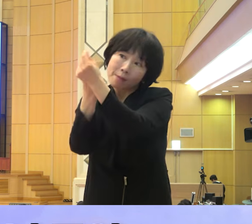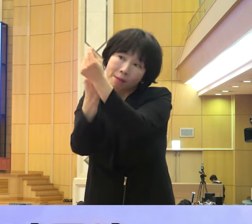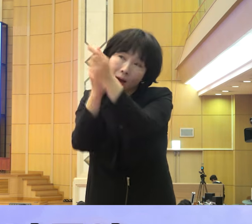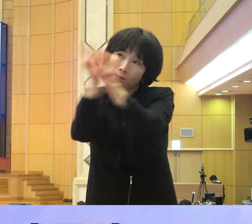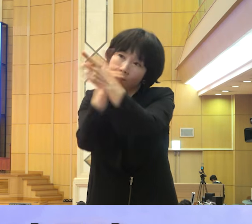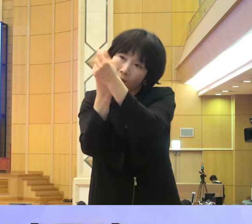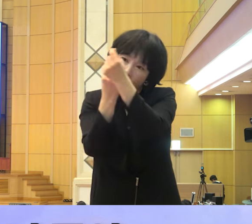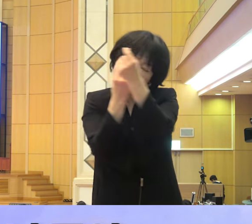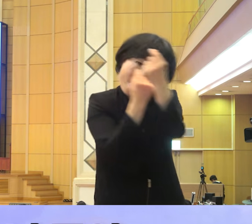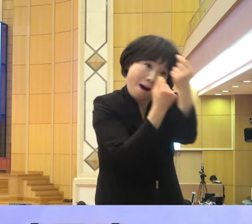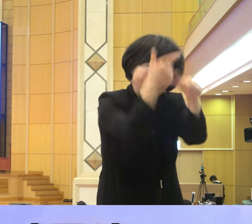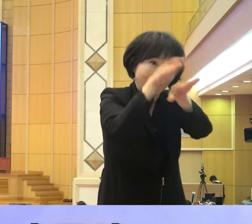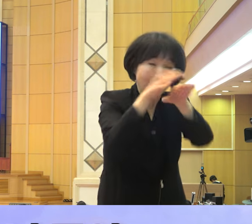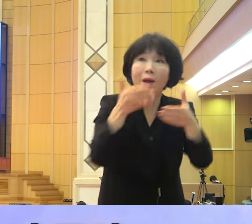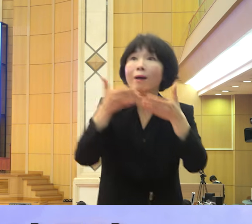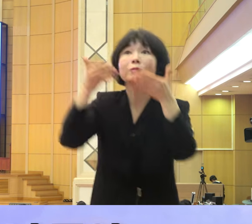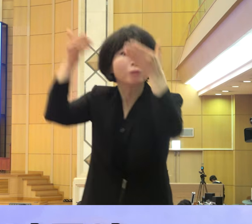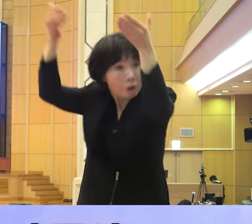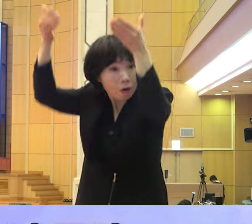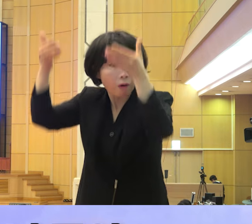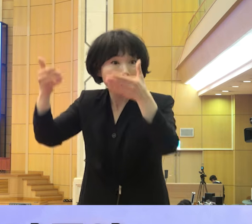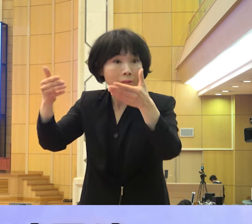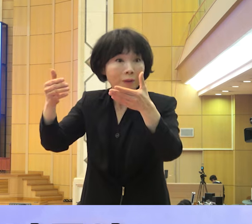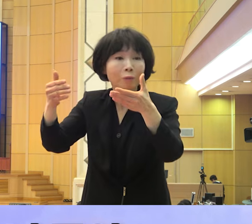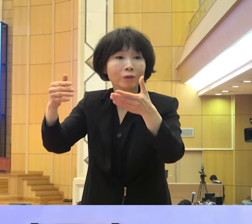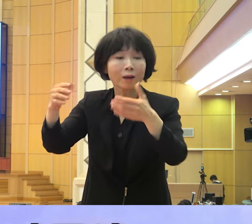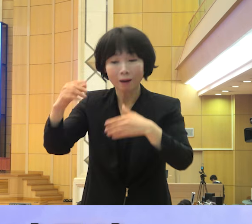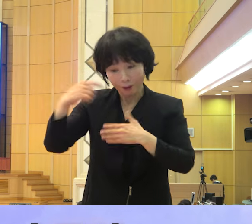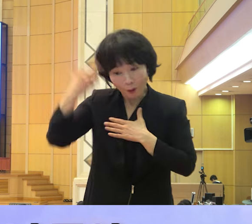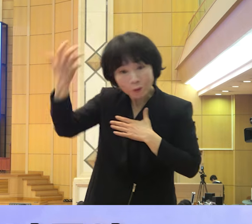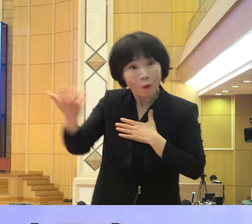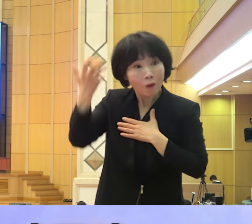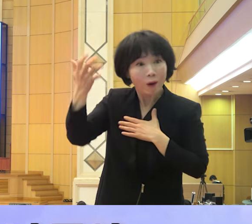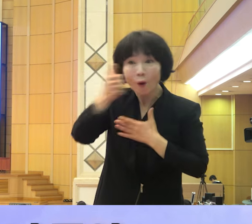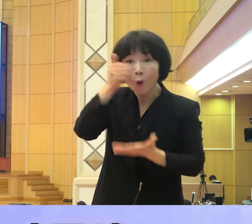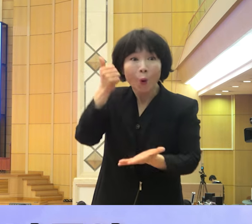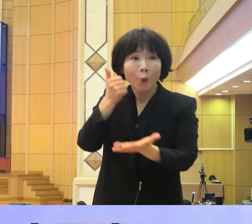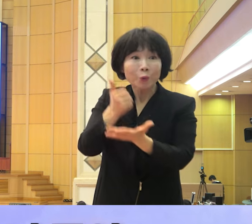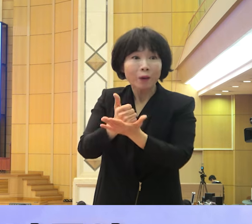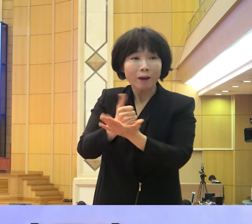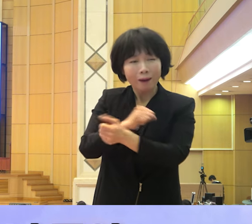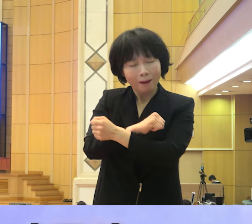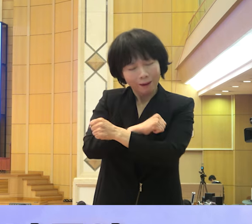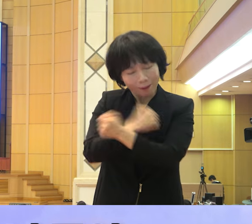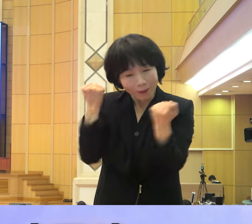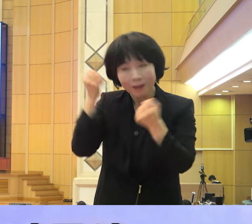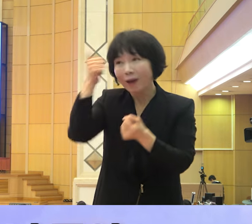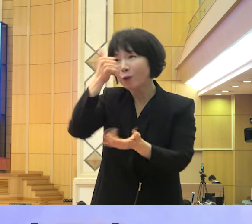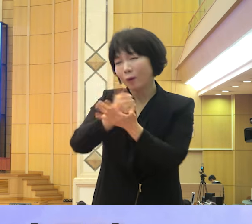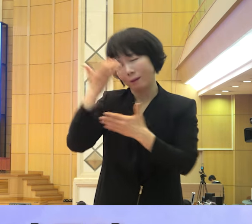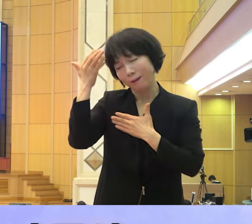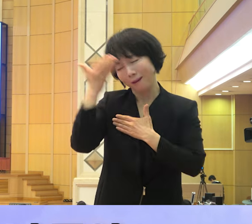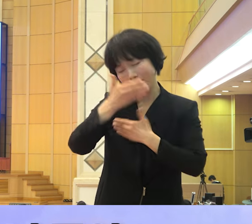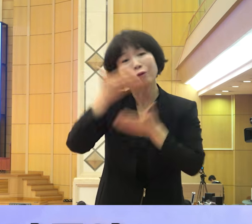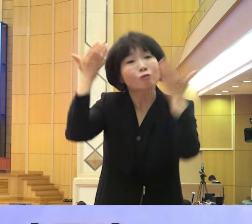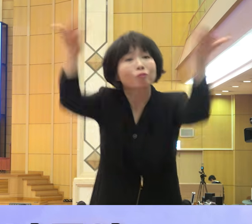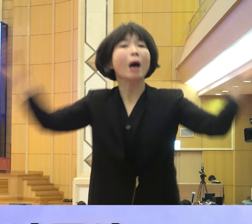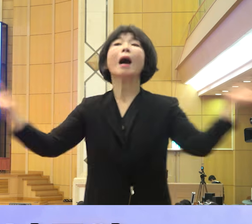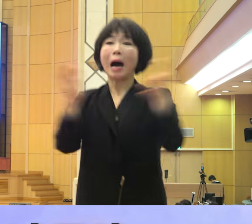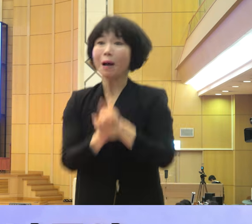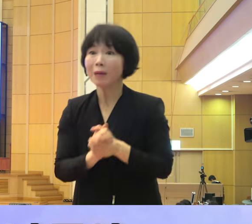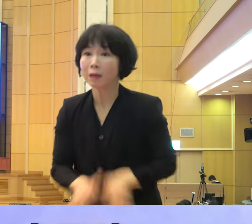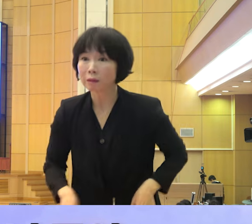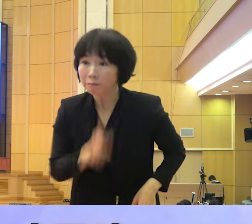살아가면서 세상 자체가 죄악 세상이고, 그러다 보니까 죄를 지으려고 안 해도 죄를 지을